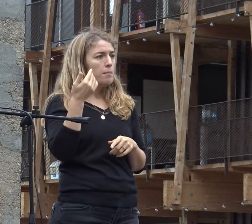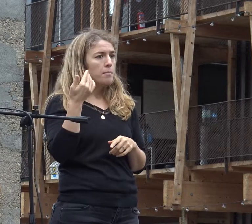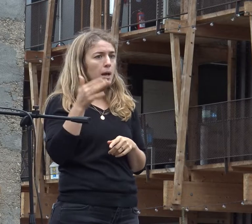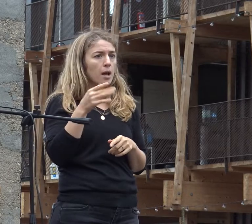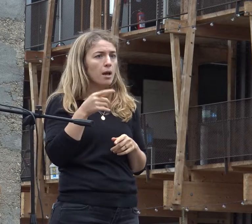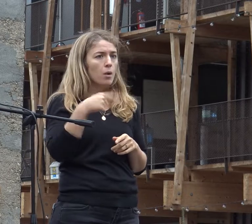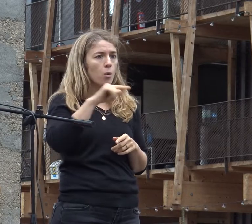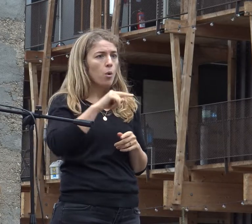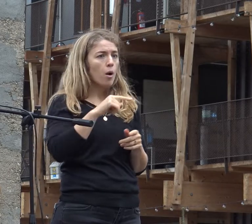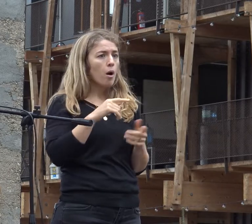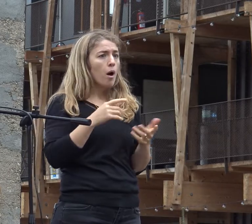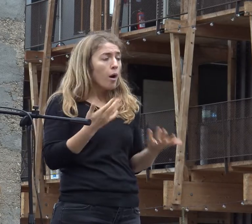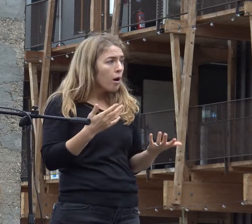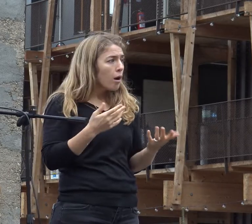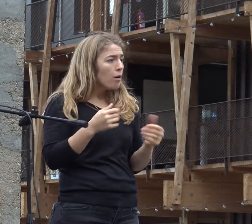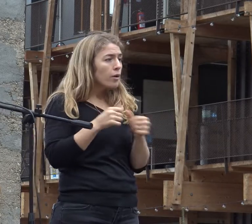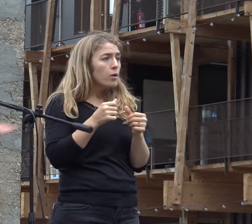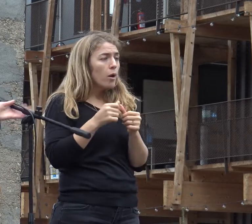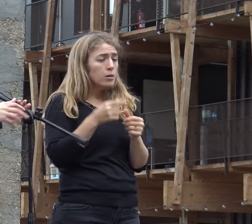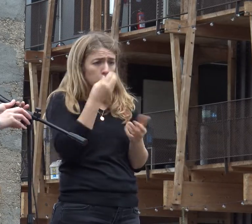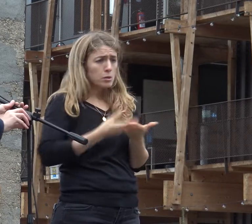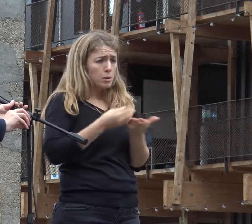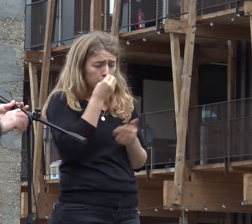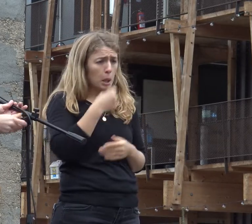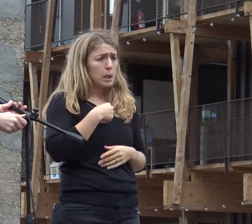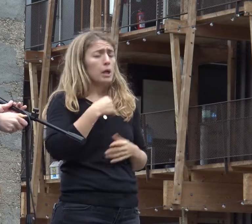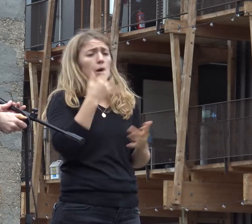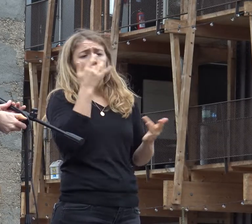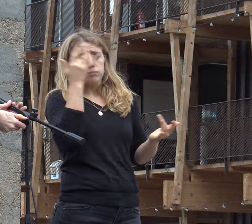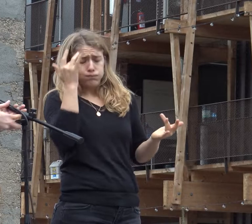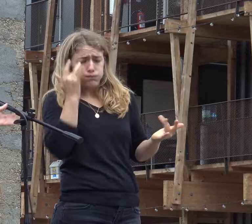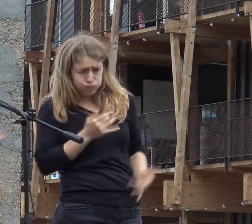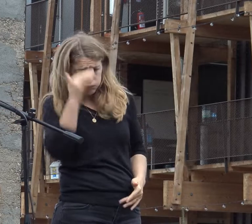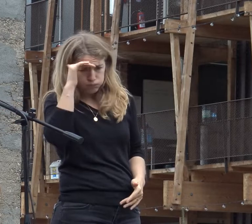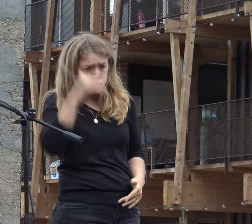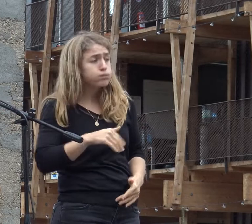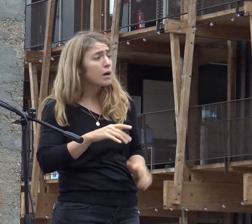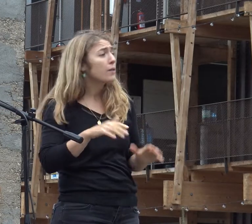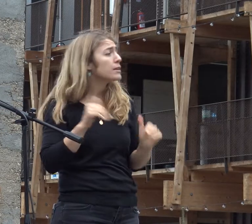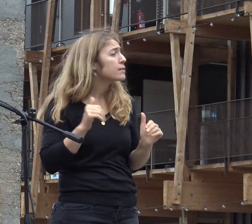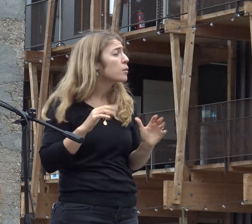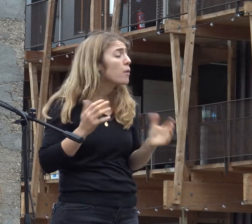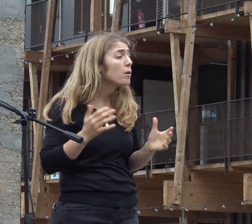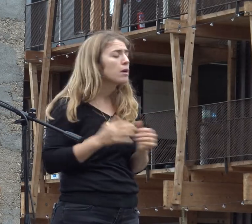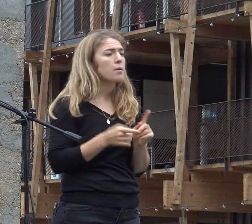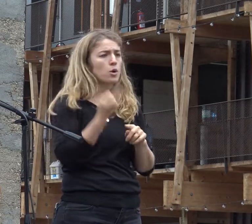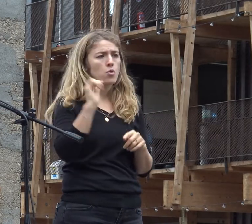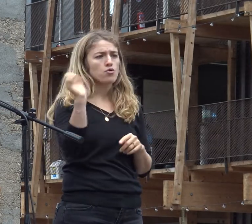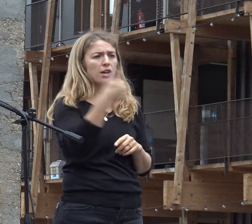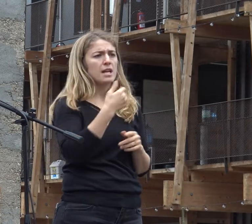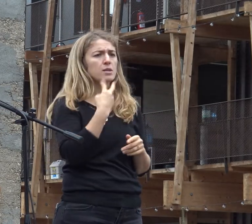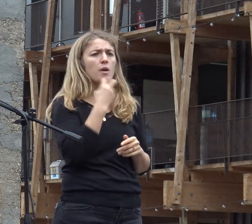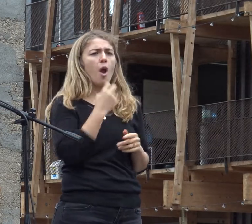nous ne tombons pas tous ensemble dans le fatalisme. Il est nécessaire que les citoyens s'engagent. Et